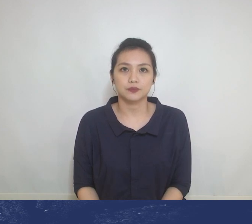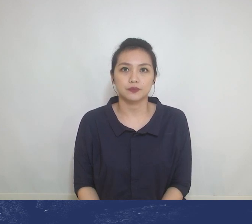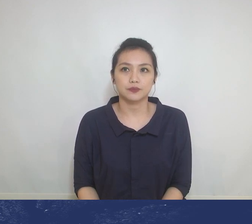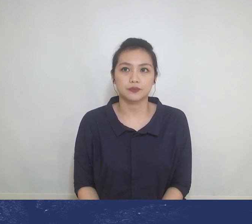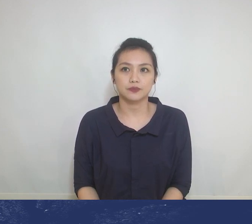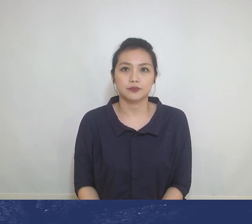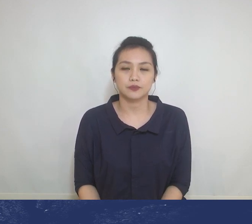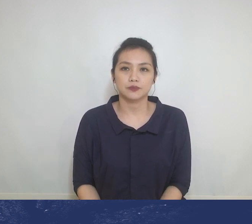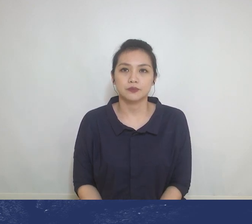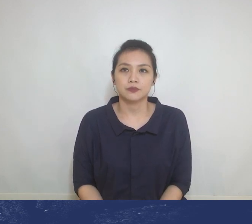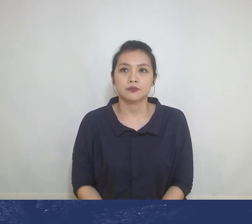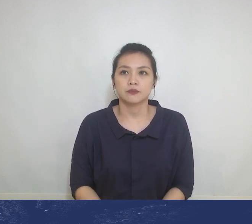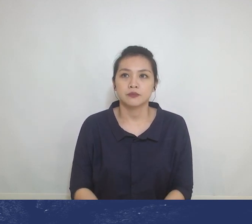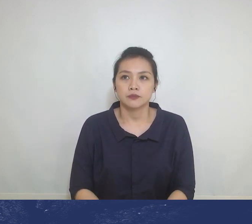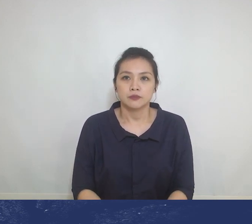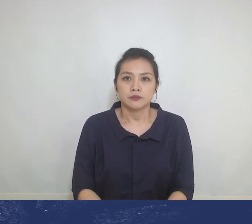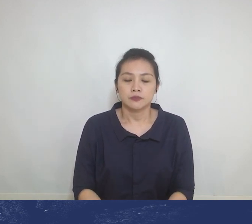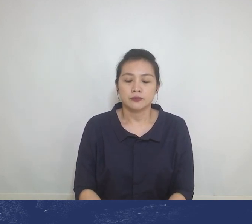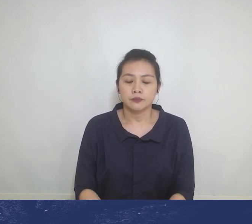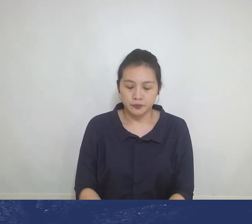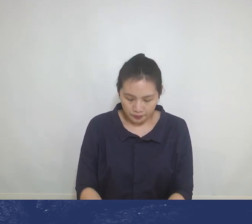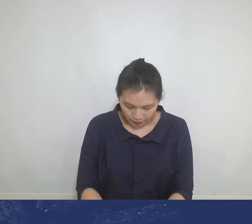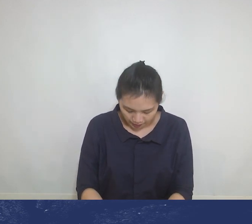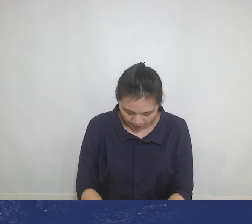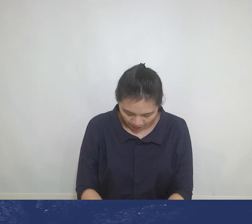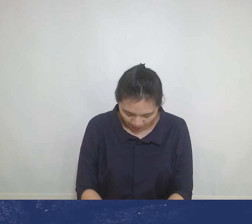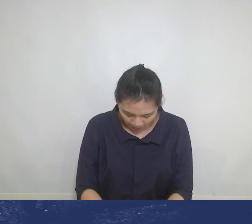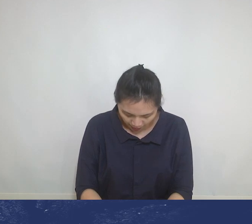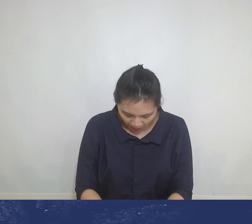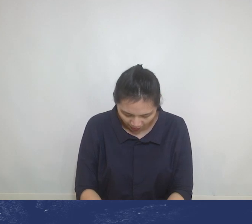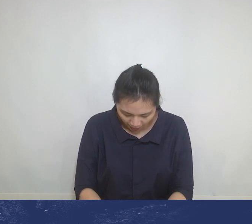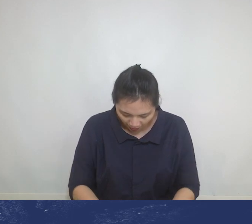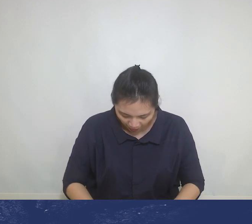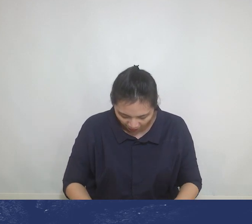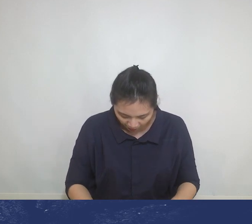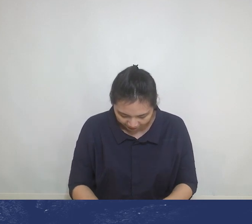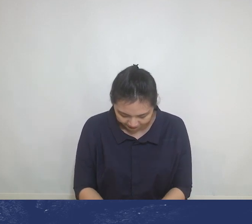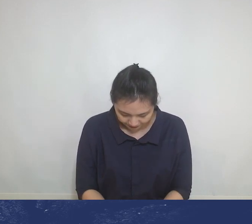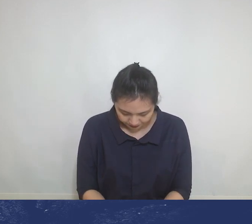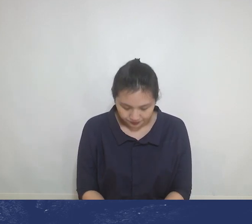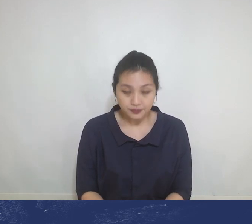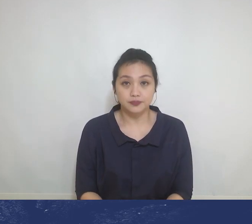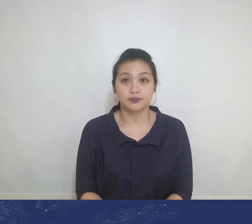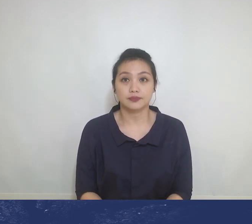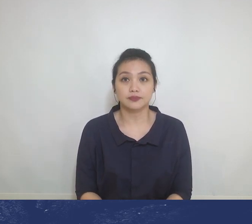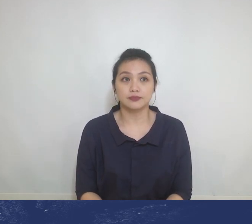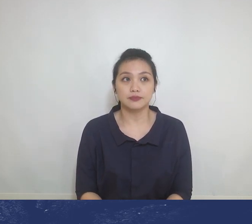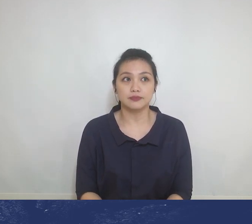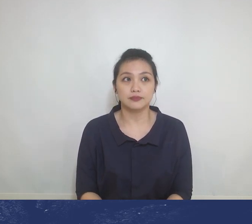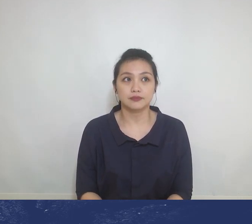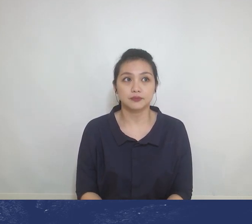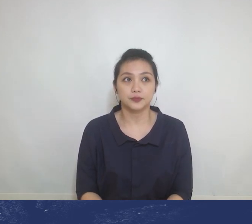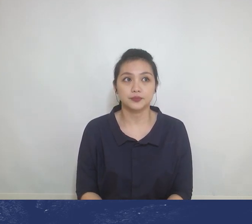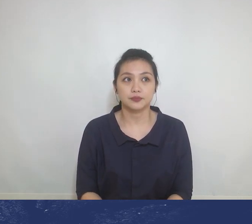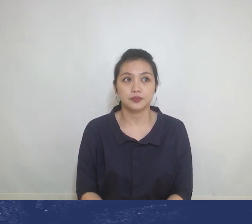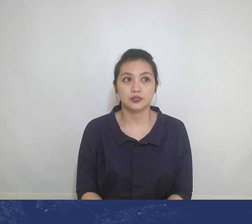mengalahkannya, ia memukul sendi pangkal paha Yakub. Sehingga sendi pangkal paha itu terplecok ketika ia bergulat dengan